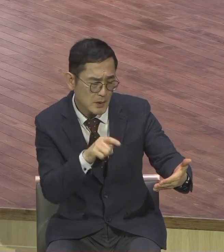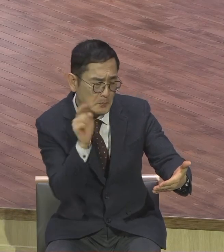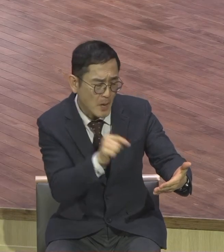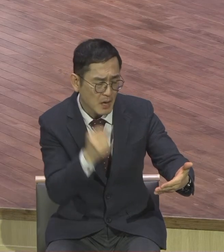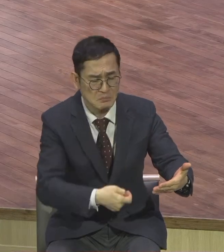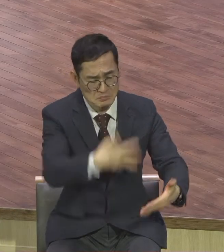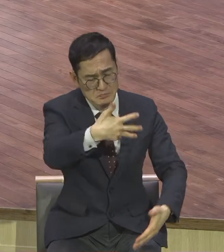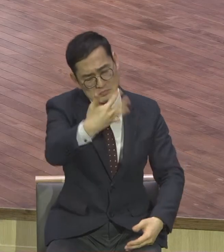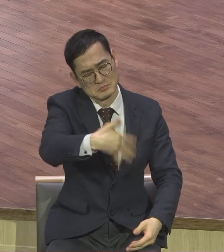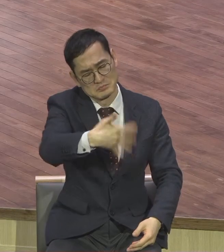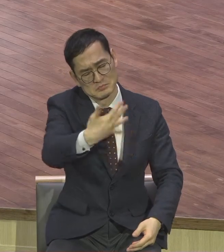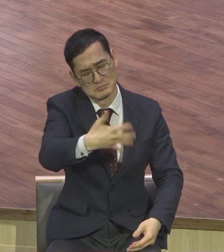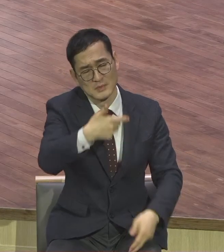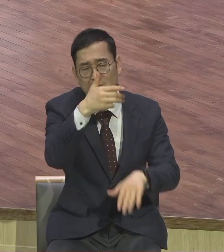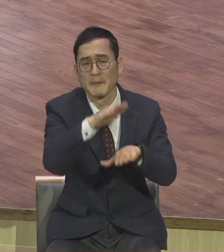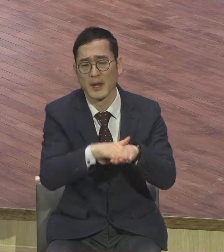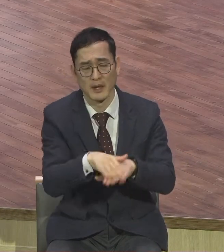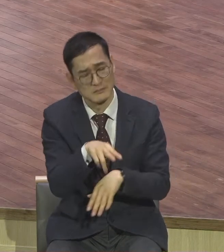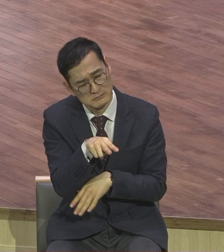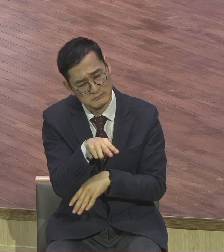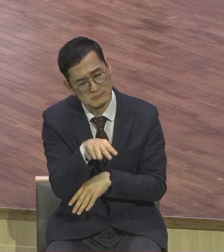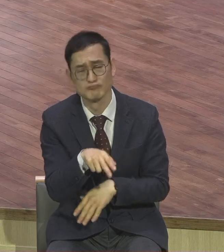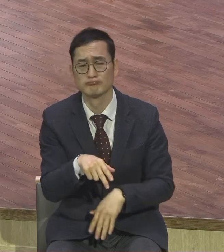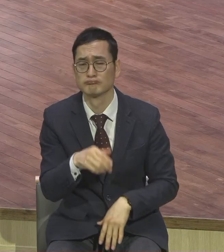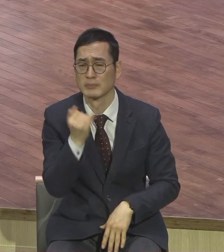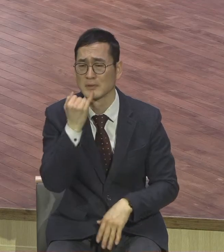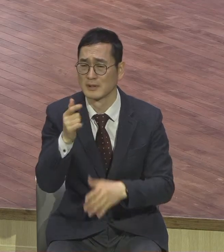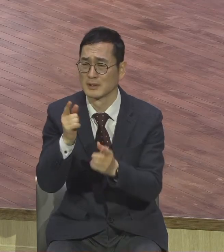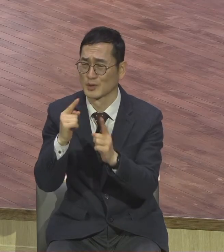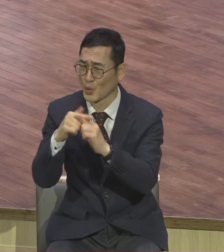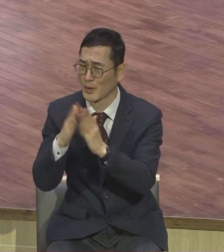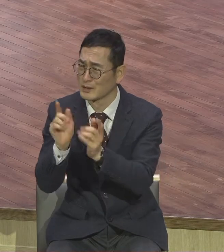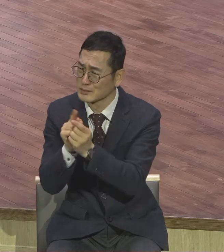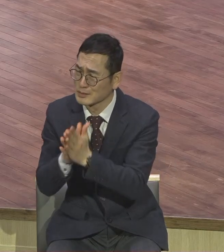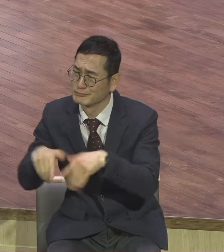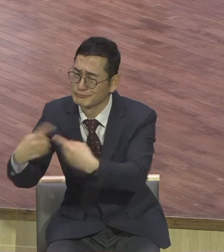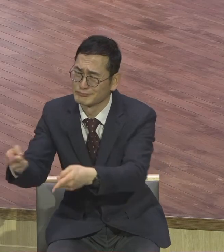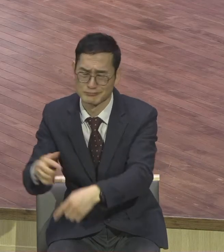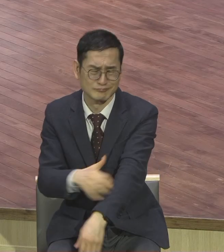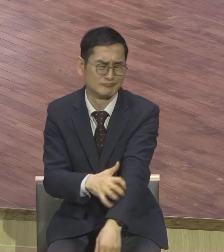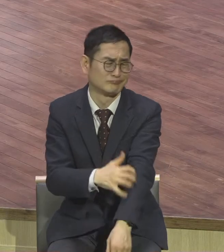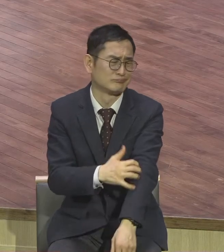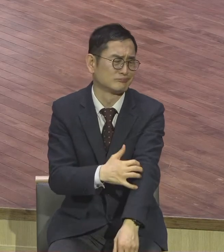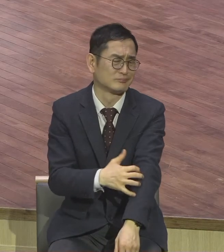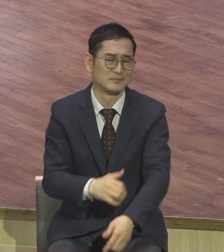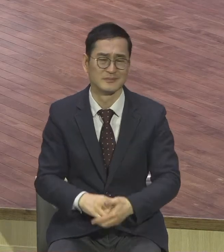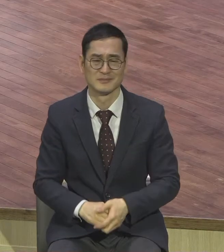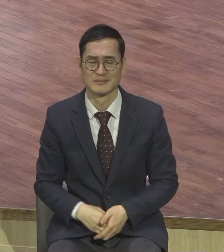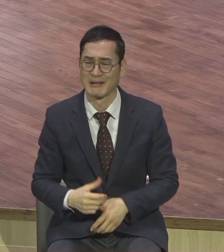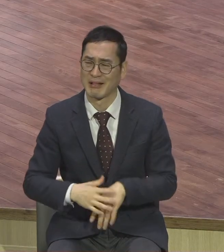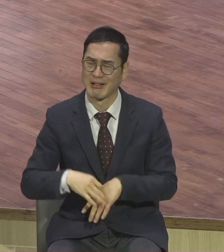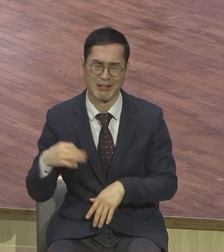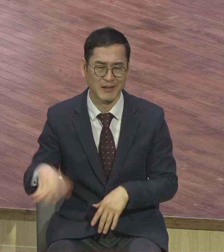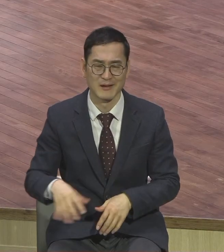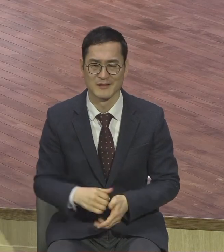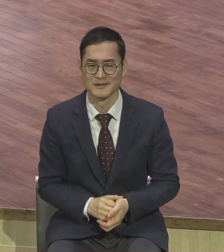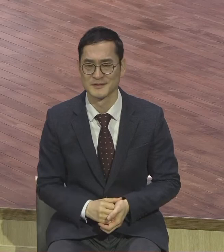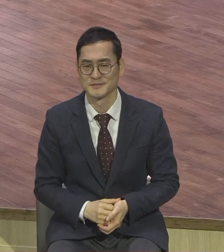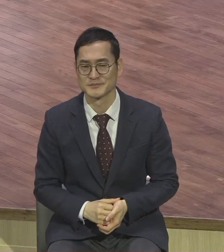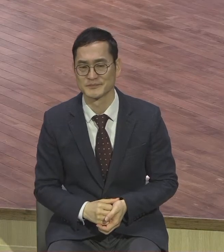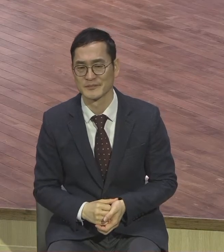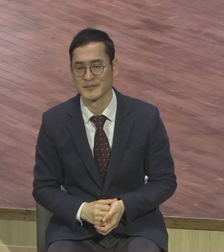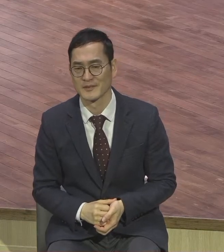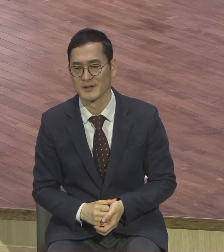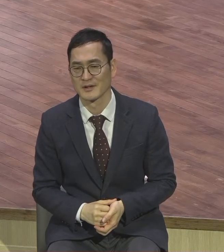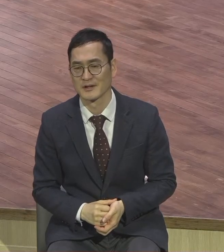유튜브 들어가면 그거 보면 되지 않느냐 뭐 구태에 그렇게 뭐 그냥 힘들게 왔다 갔다 할 거